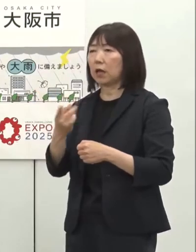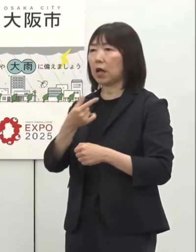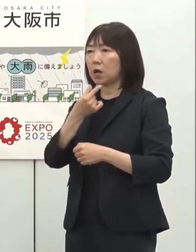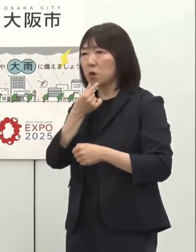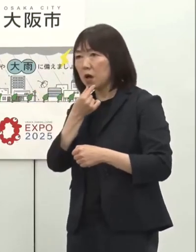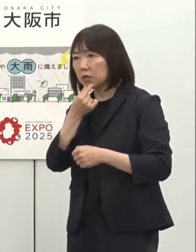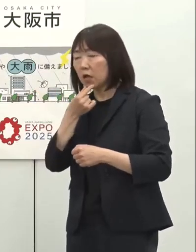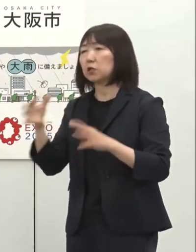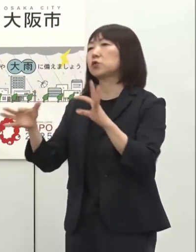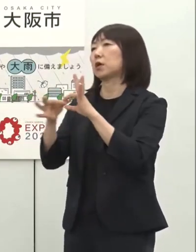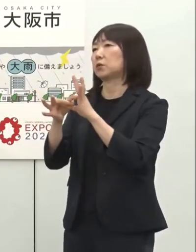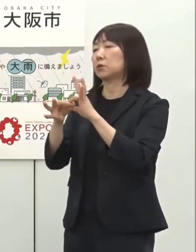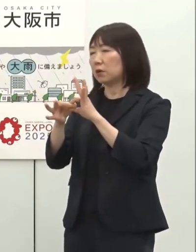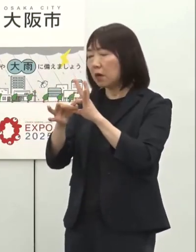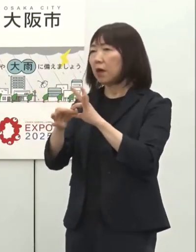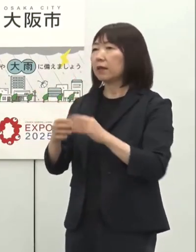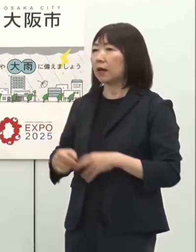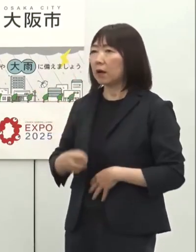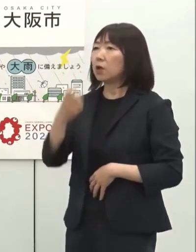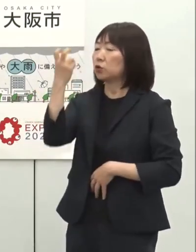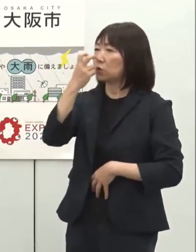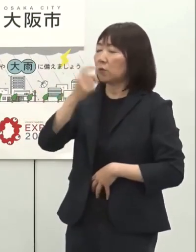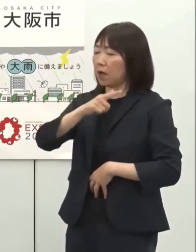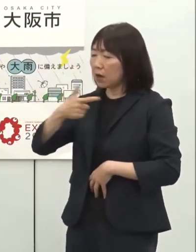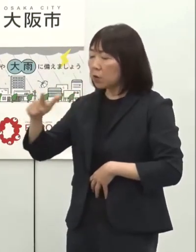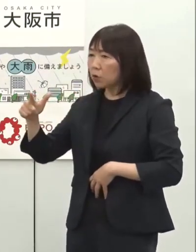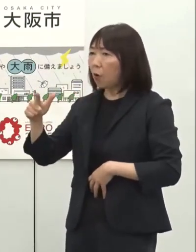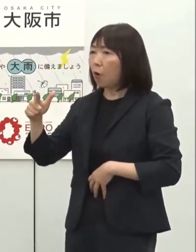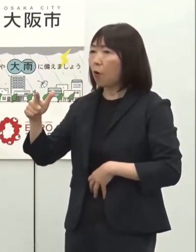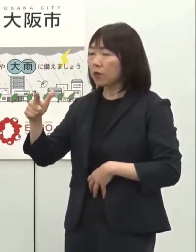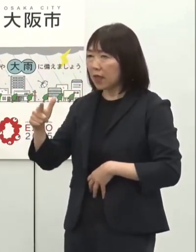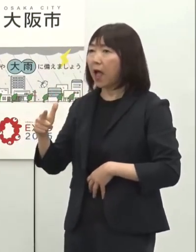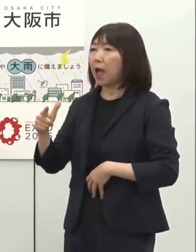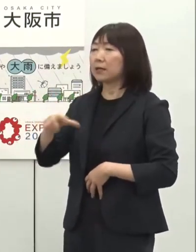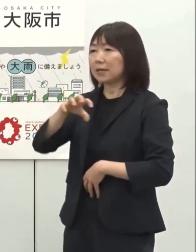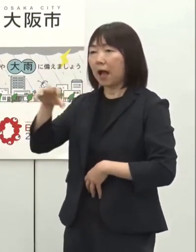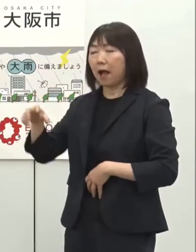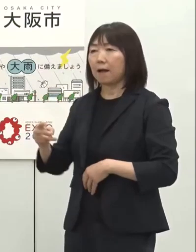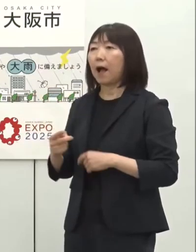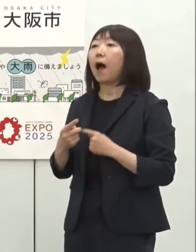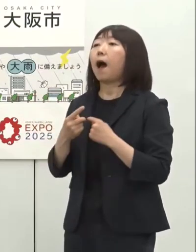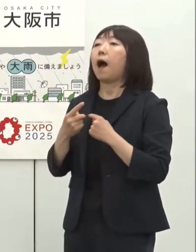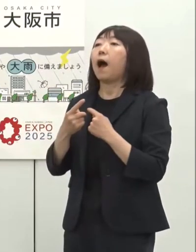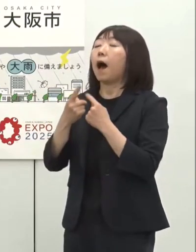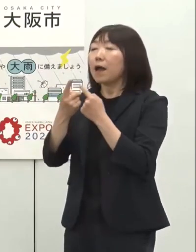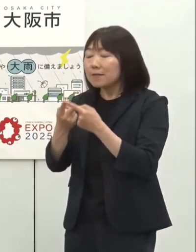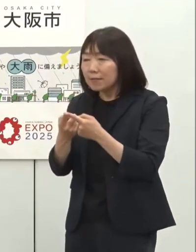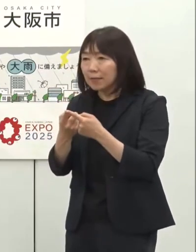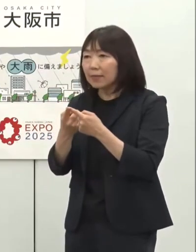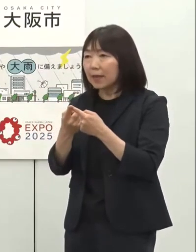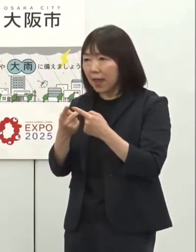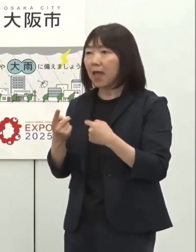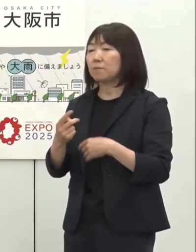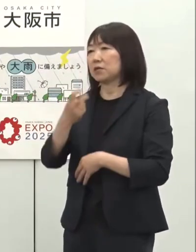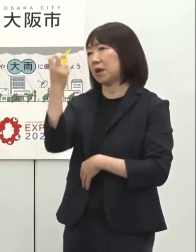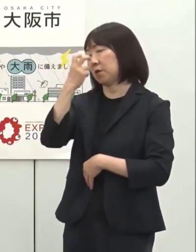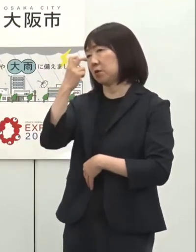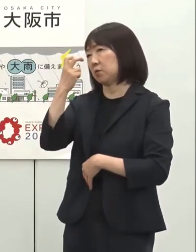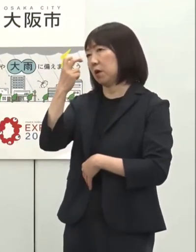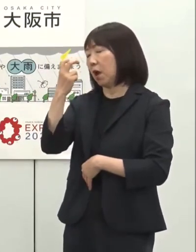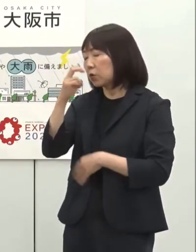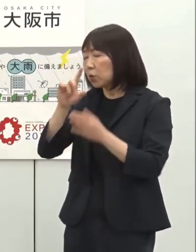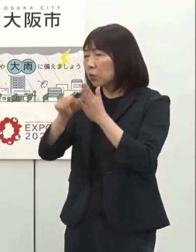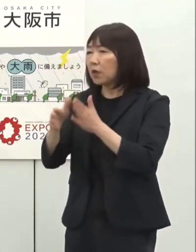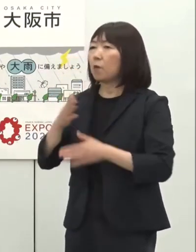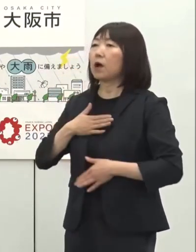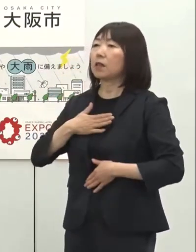はさまざまな機関が入って進めておりますし、その間で調査が分かったものはですね、限り伝えていくというのは重要